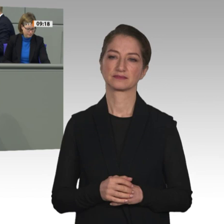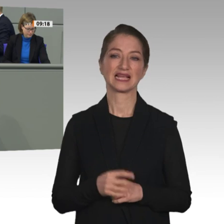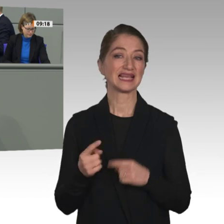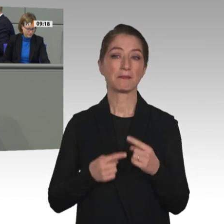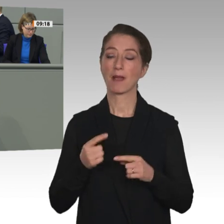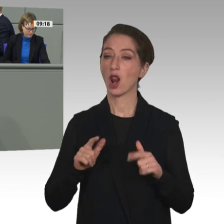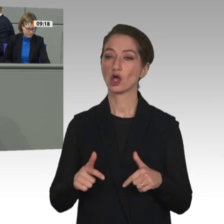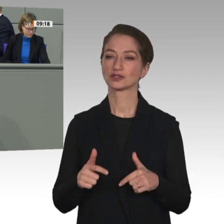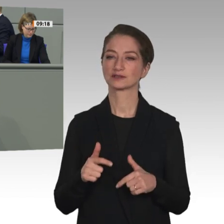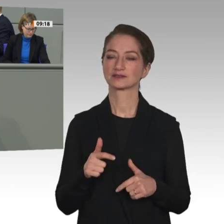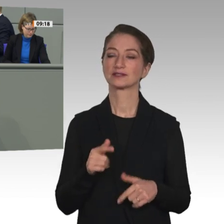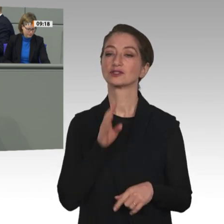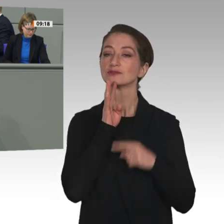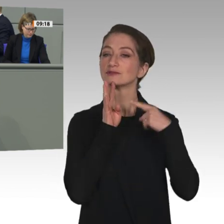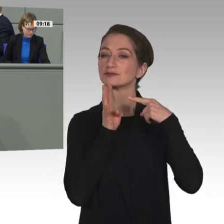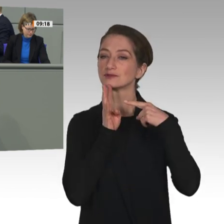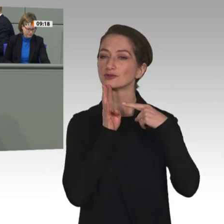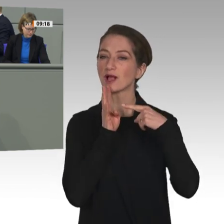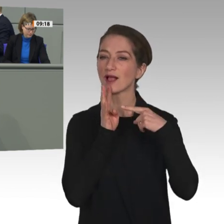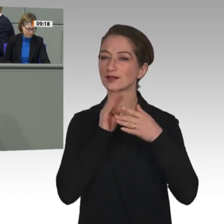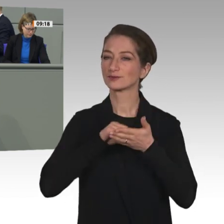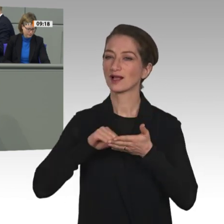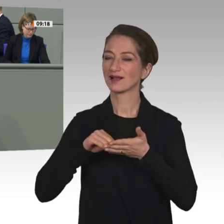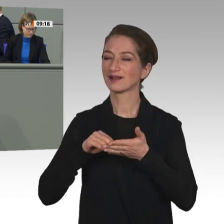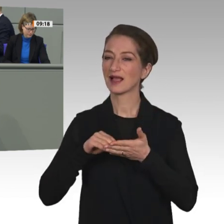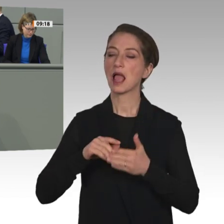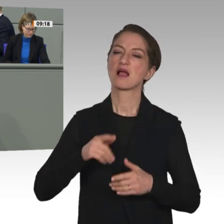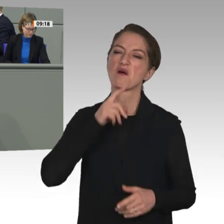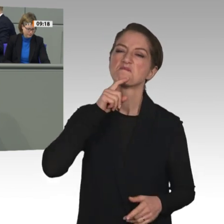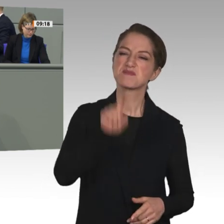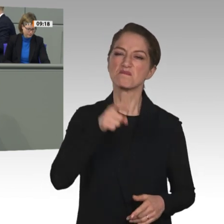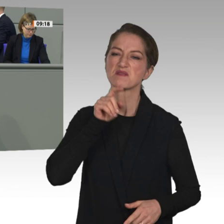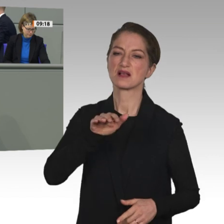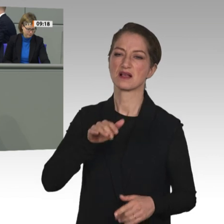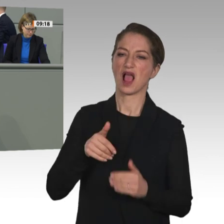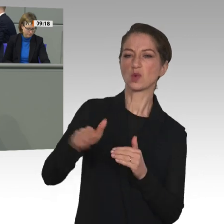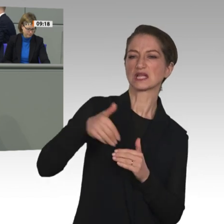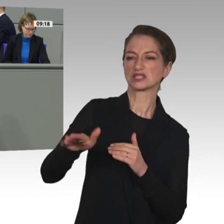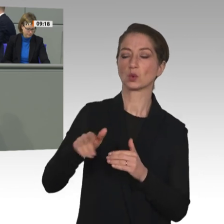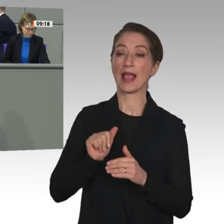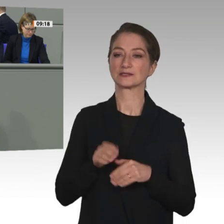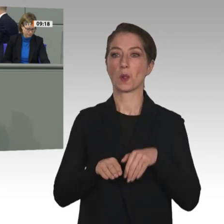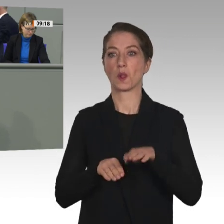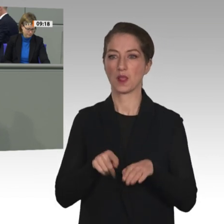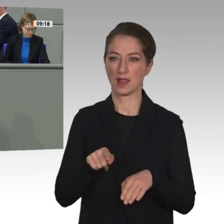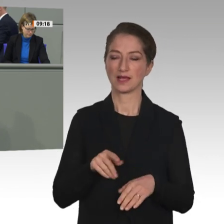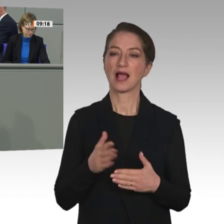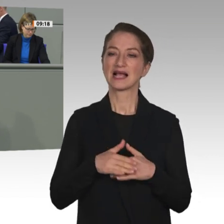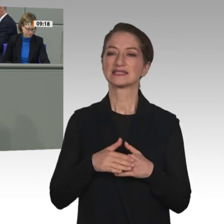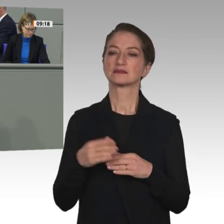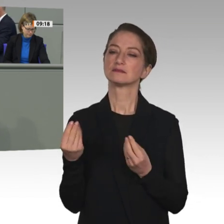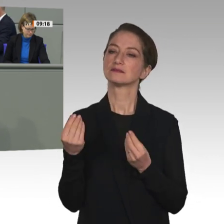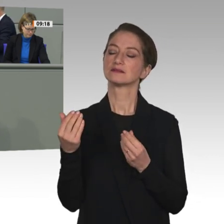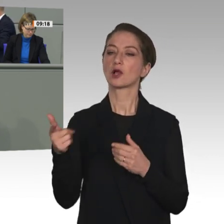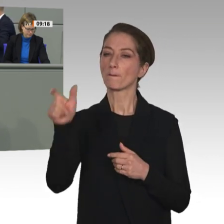Sprache. Beleidigungen, Schmähungen, Ausgrenzung sind der erste Schritt in die Verrohung. Der erste Schritt, dem anderen das gleichwertige